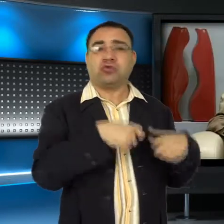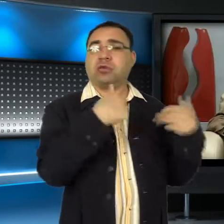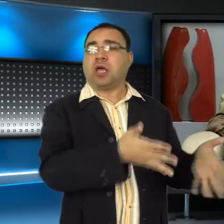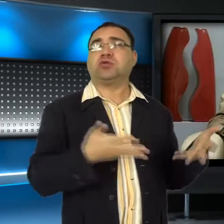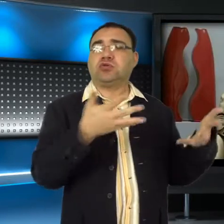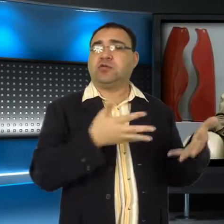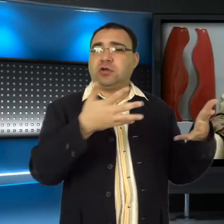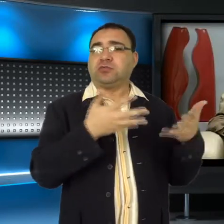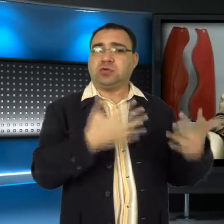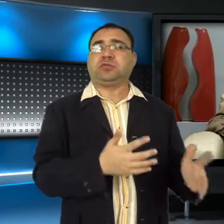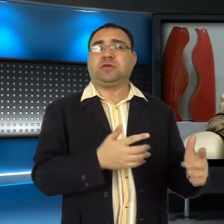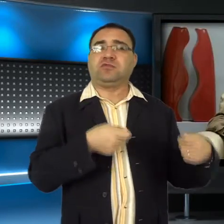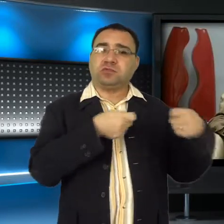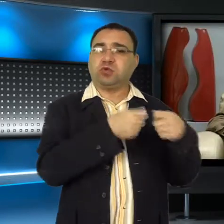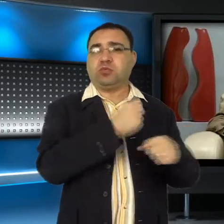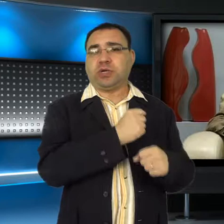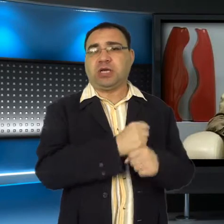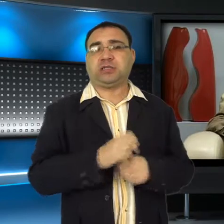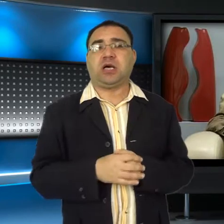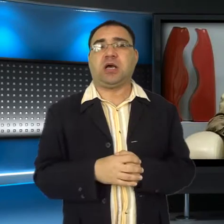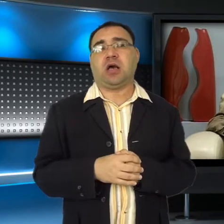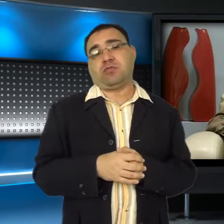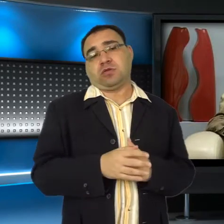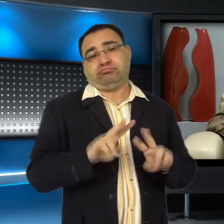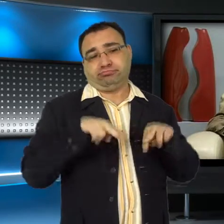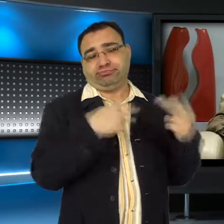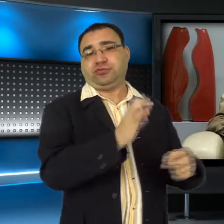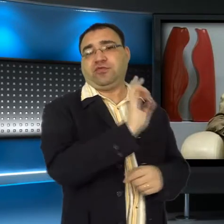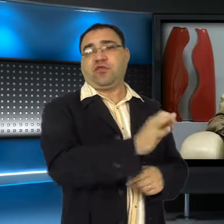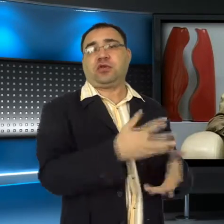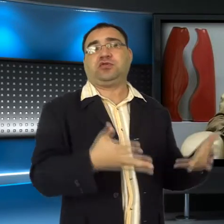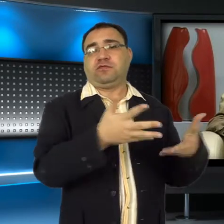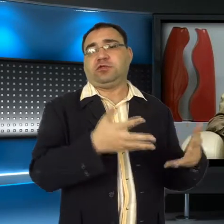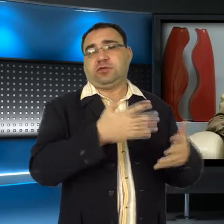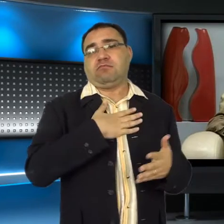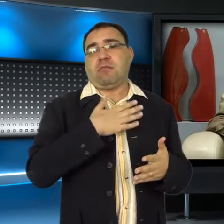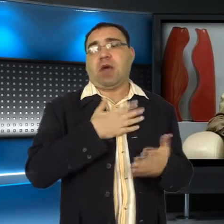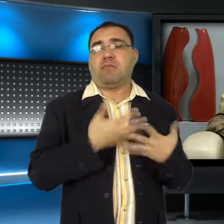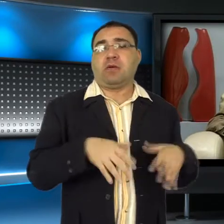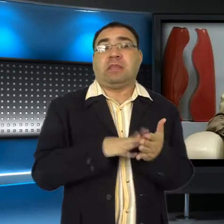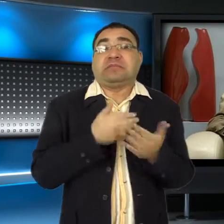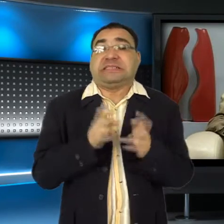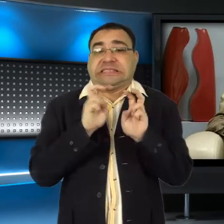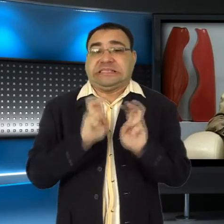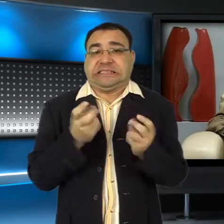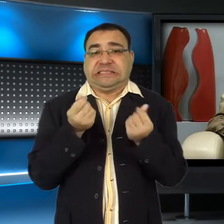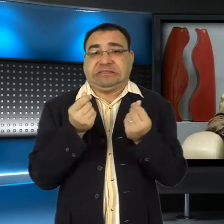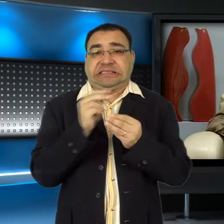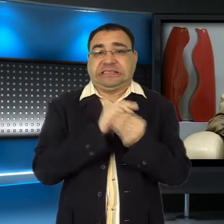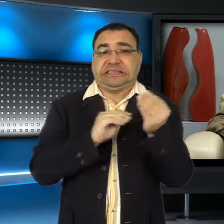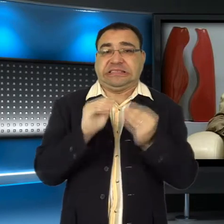stowarzyszenia w geście partnerskim, ale właścicielem później jest stowarzyszenie. Gdy to stowarzyszenie ma kryzys finansowy, bo to się też